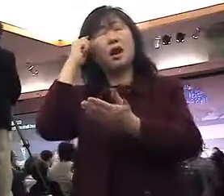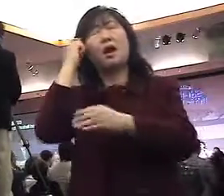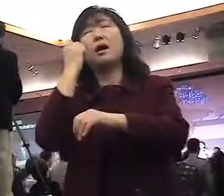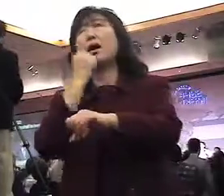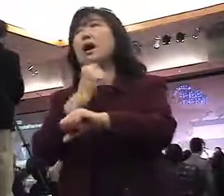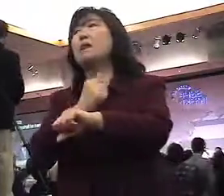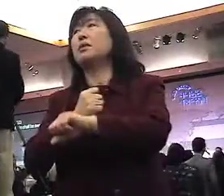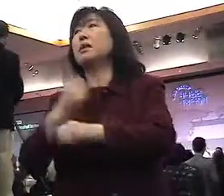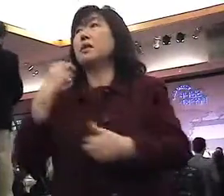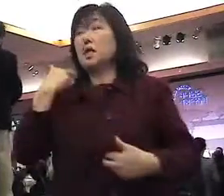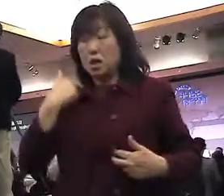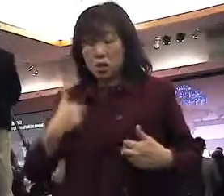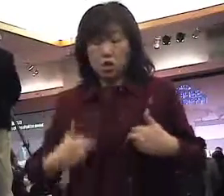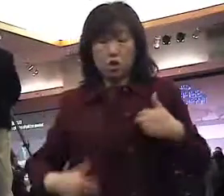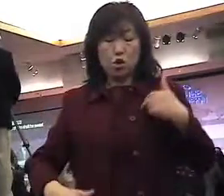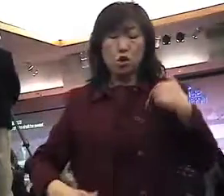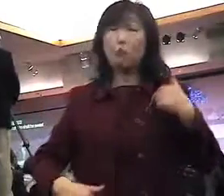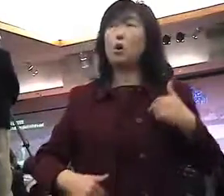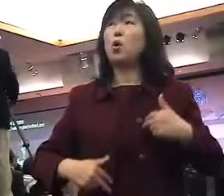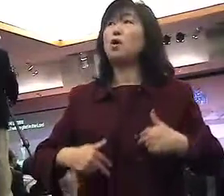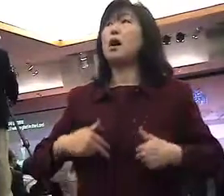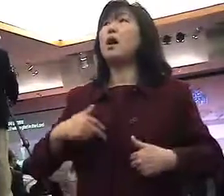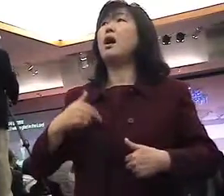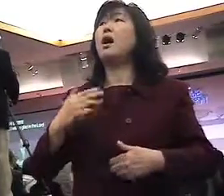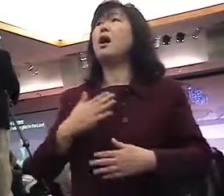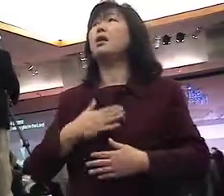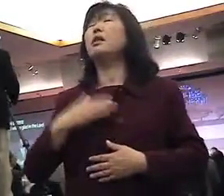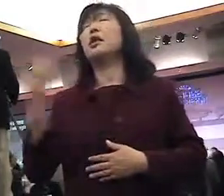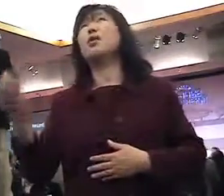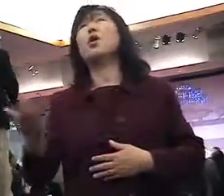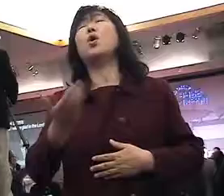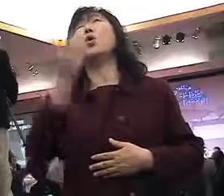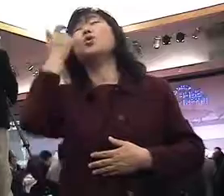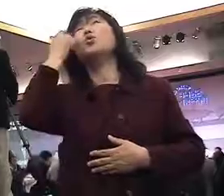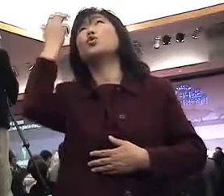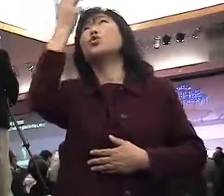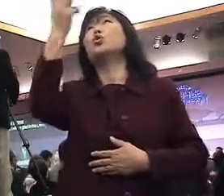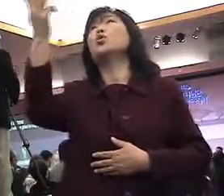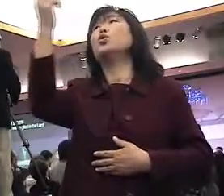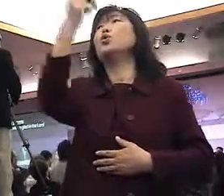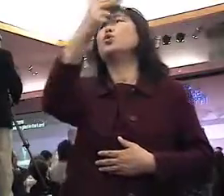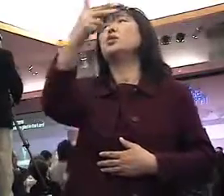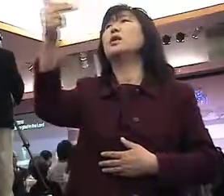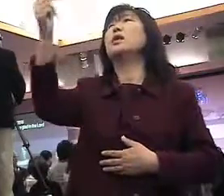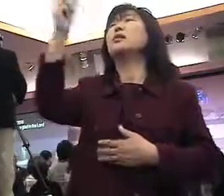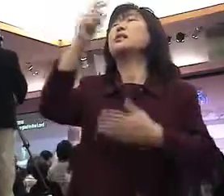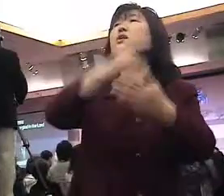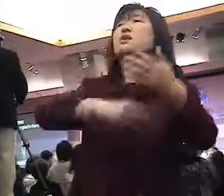즐겁도다 내 영혼 주